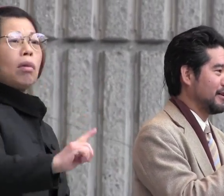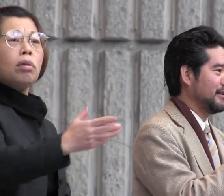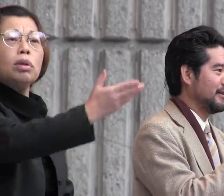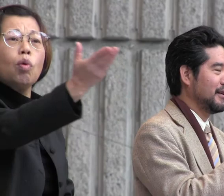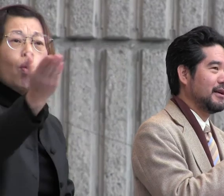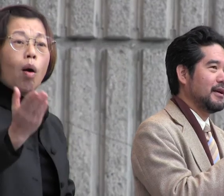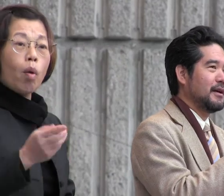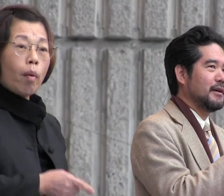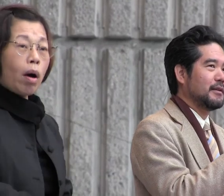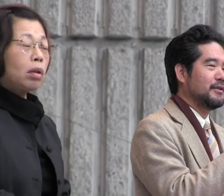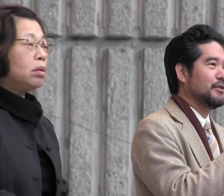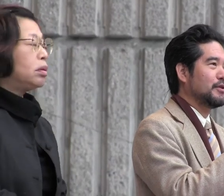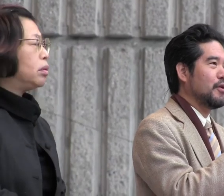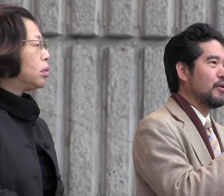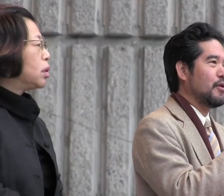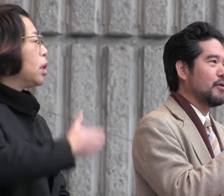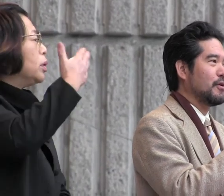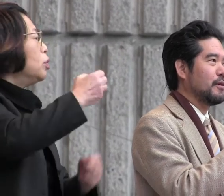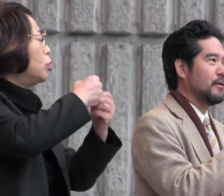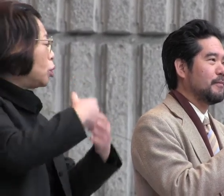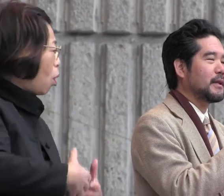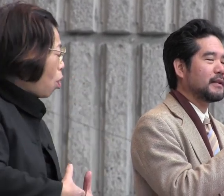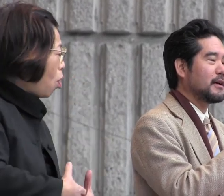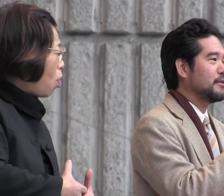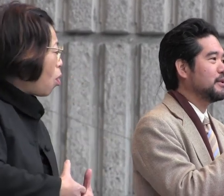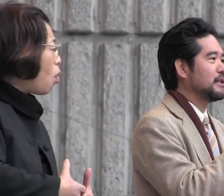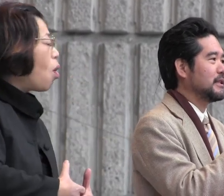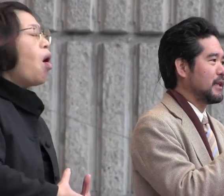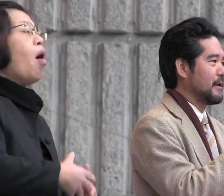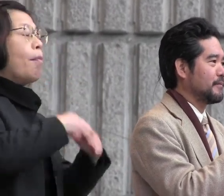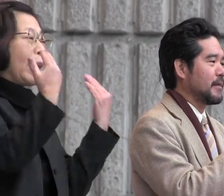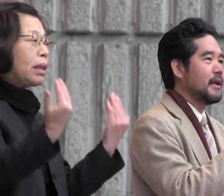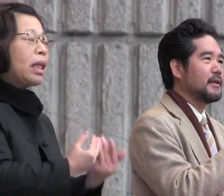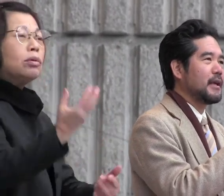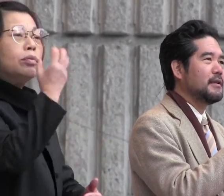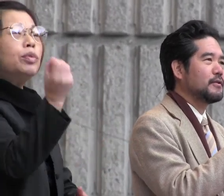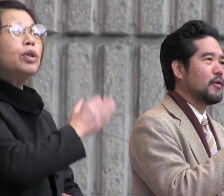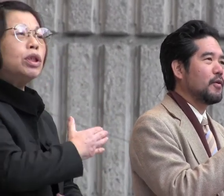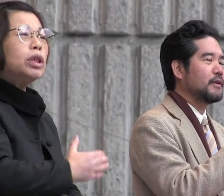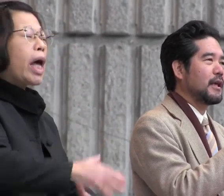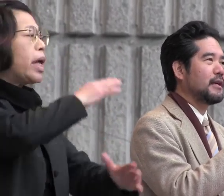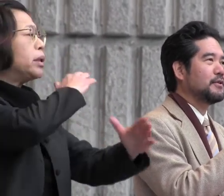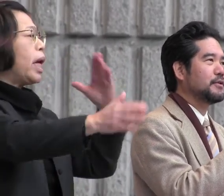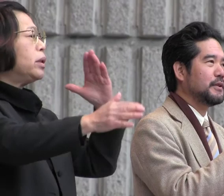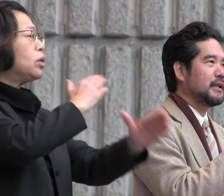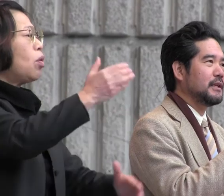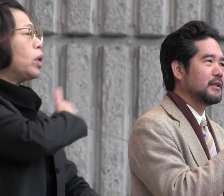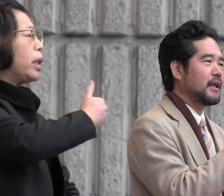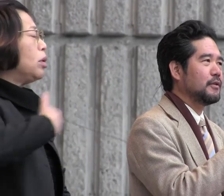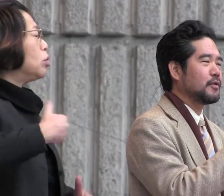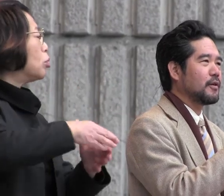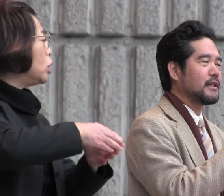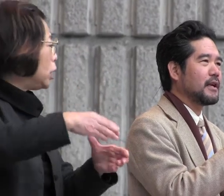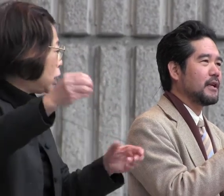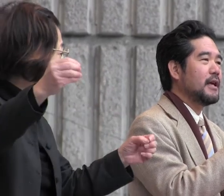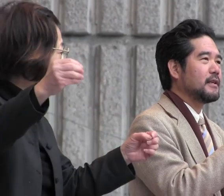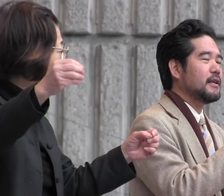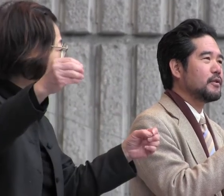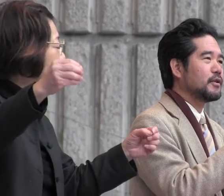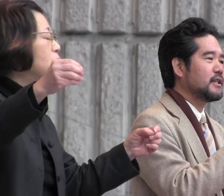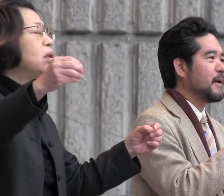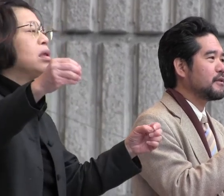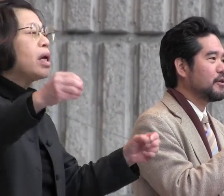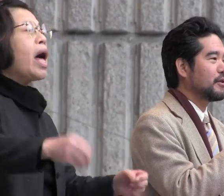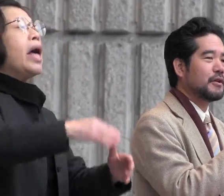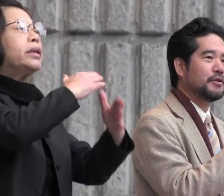ね。これは9条を全く無視して、戦争できる国っていうところがさらに